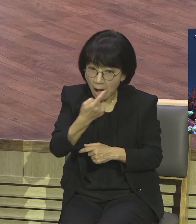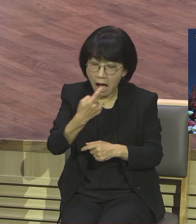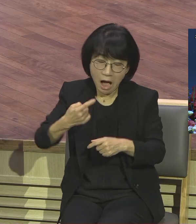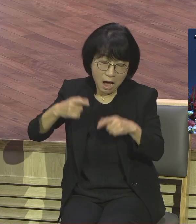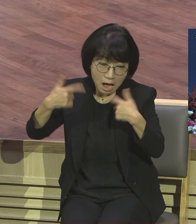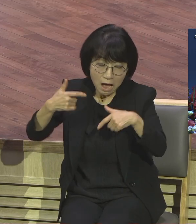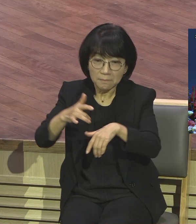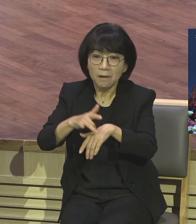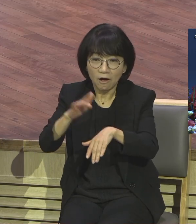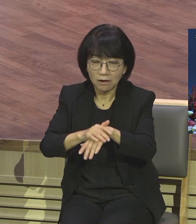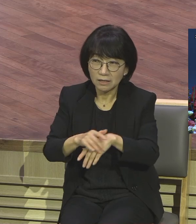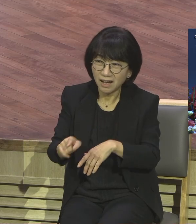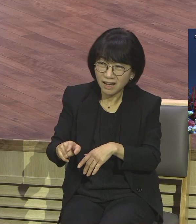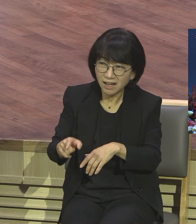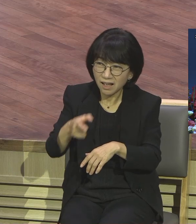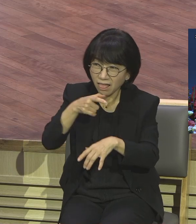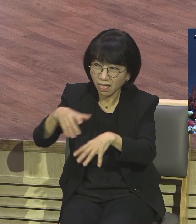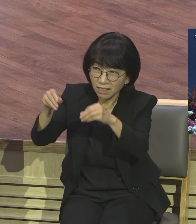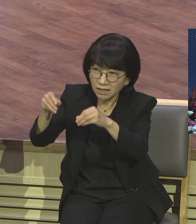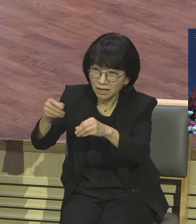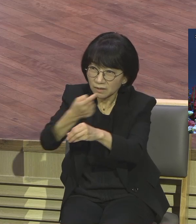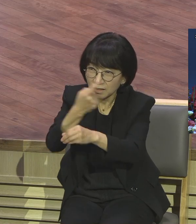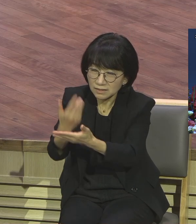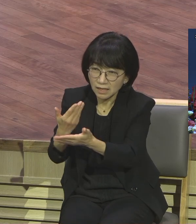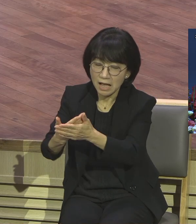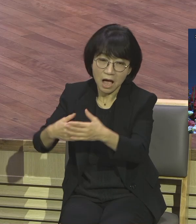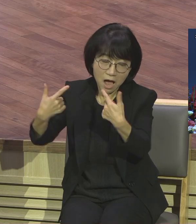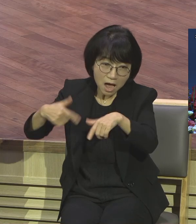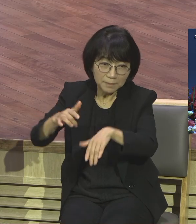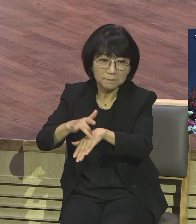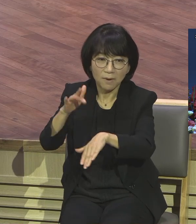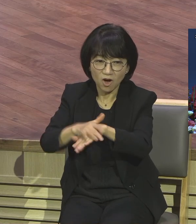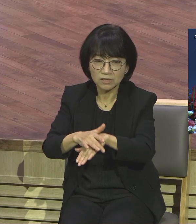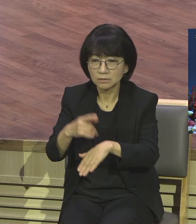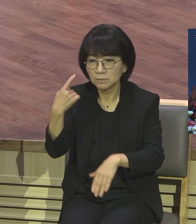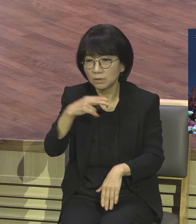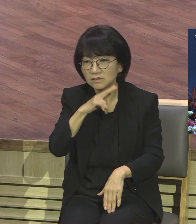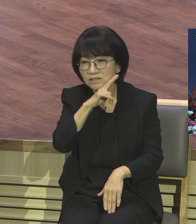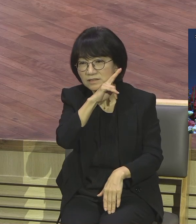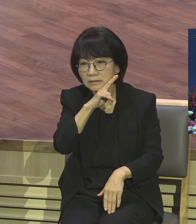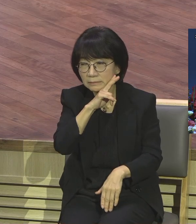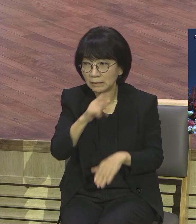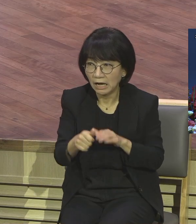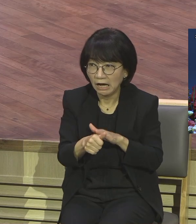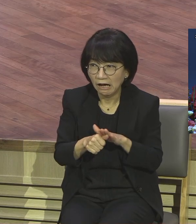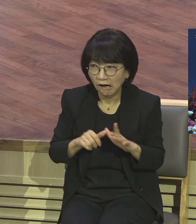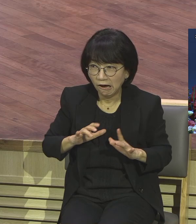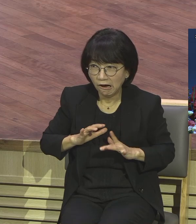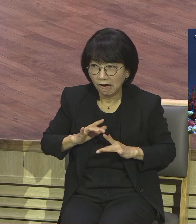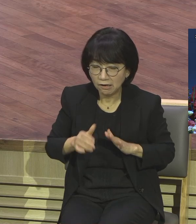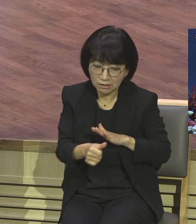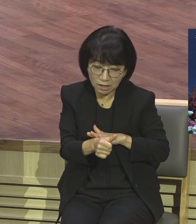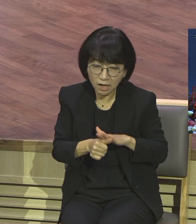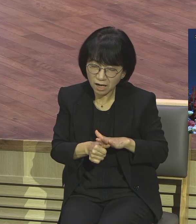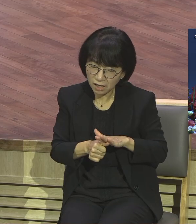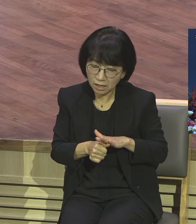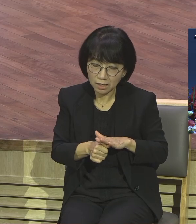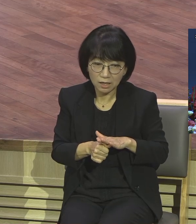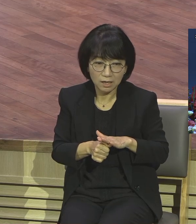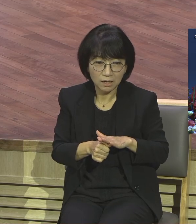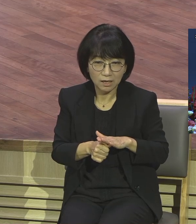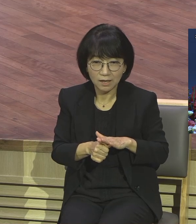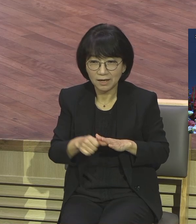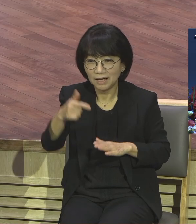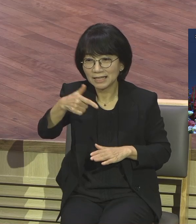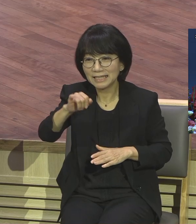또 확인. 이거 적수없어, 이거 말라없어. 계속 확인. 소심, 급증이 대명사예요. 사실은 기도는.